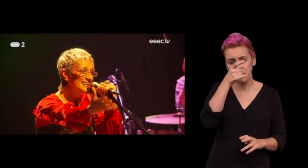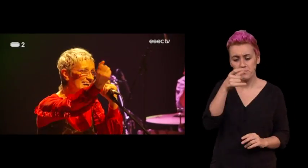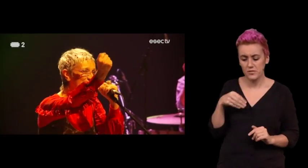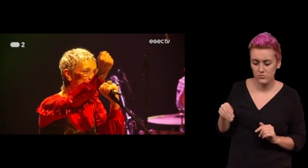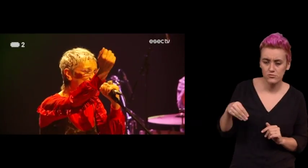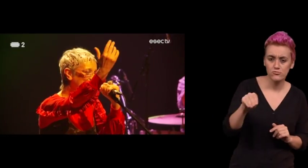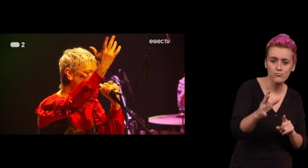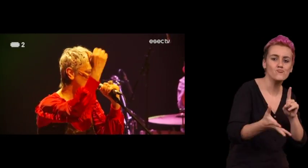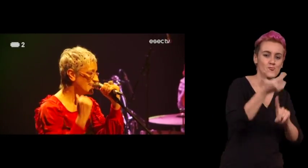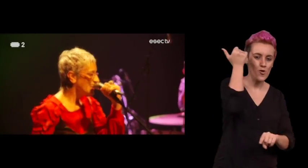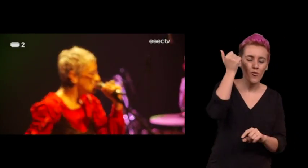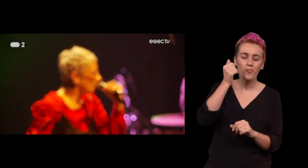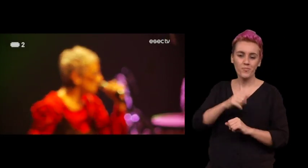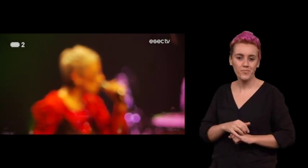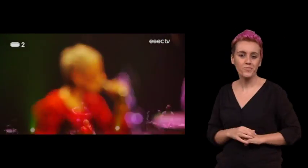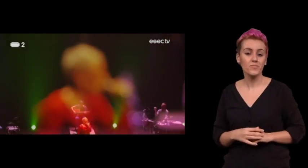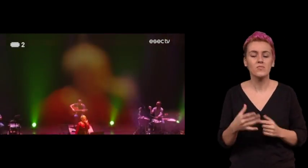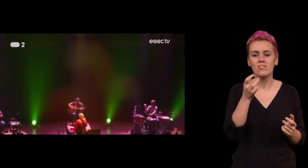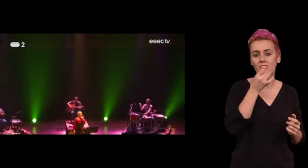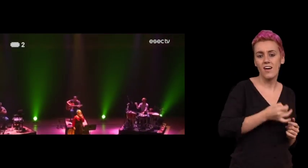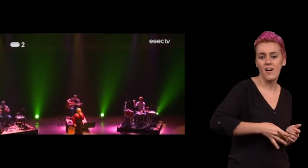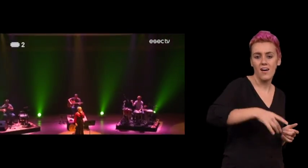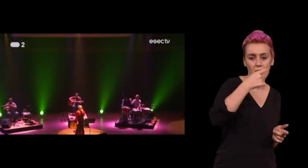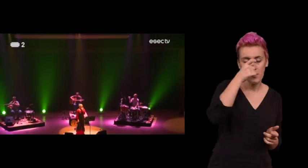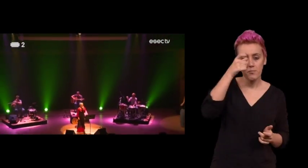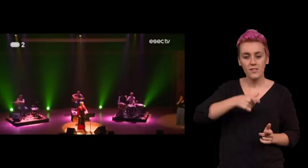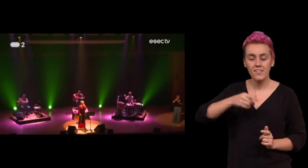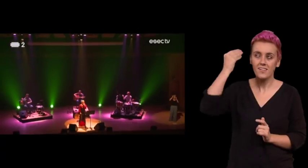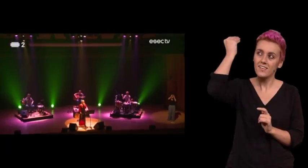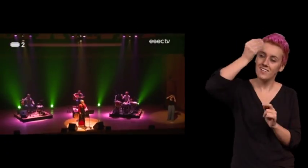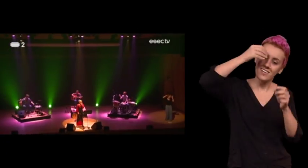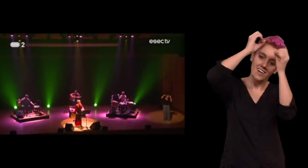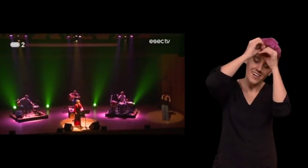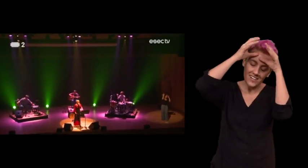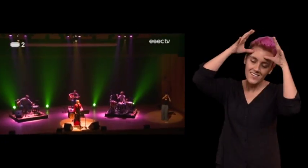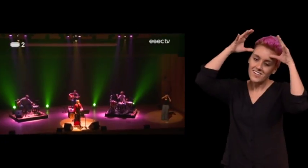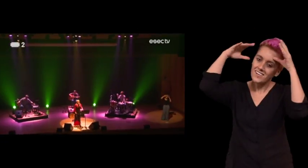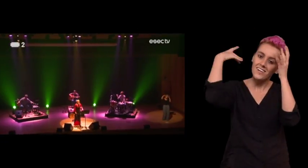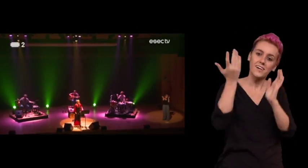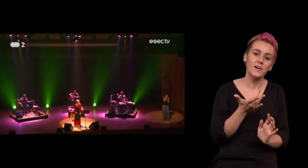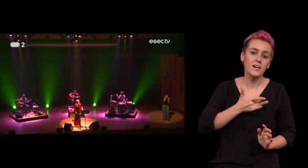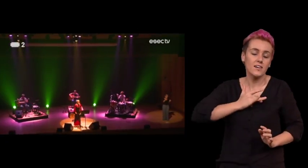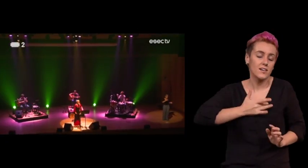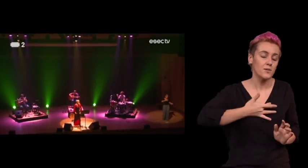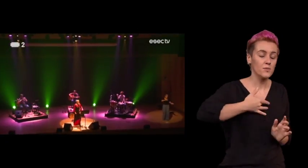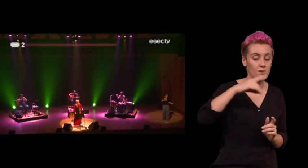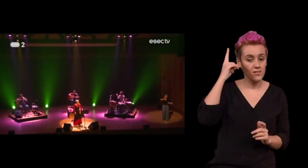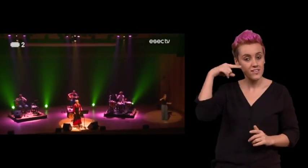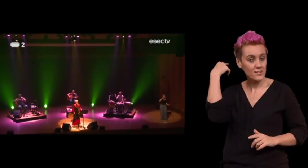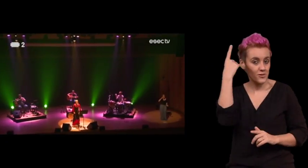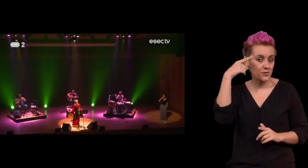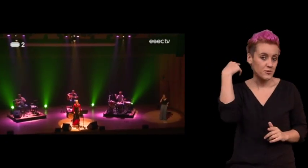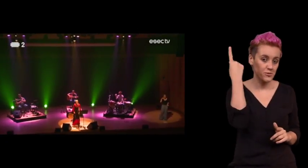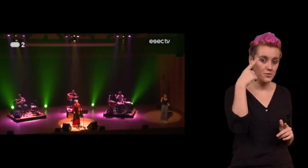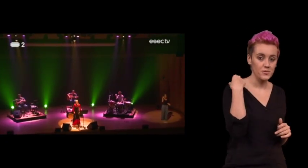ganhar, deixa o sonhador parte que lhe cabe de amor